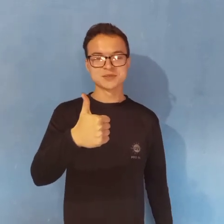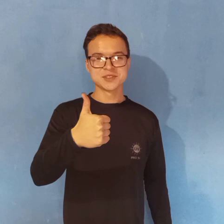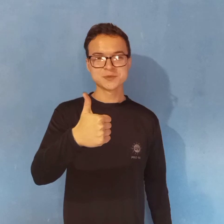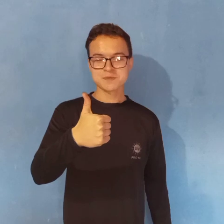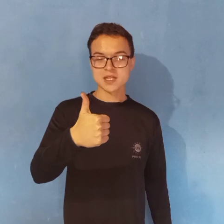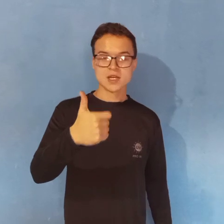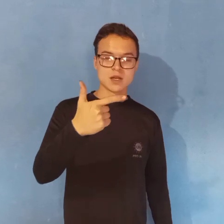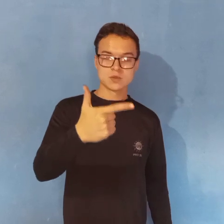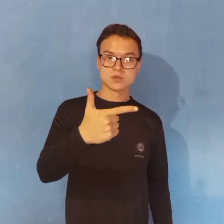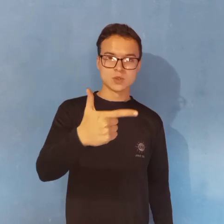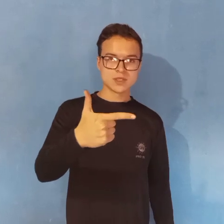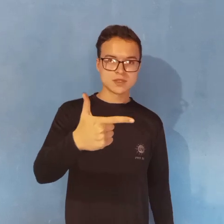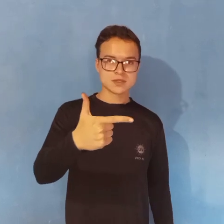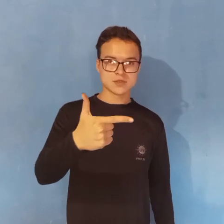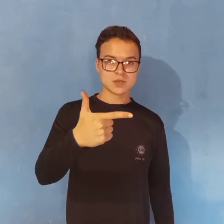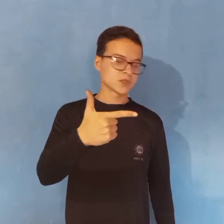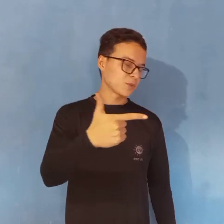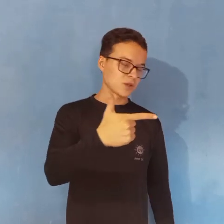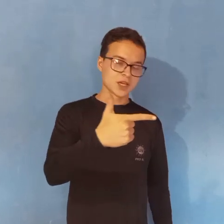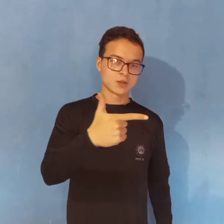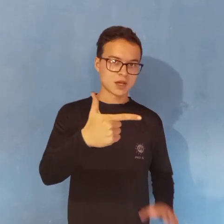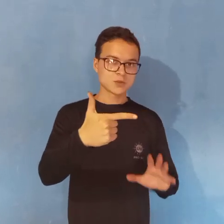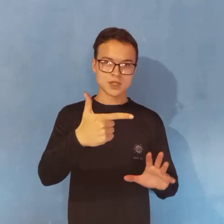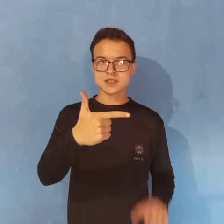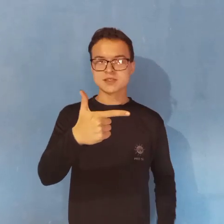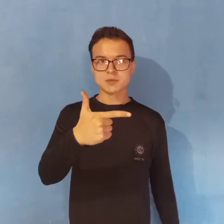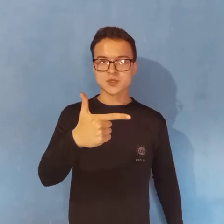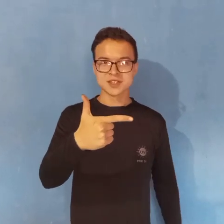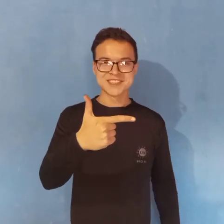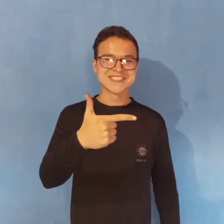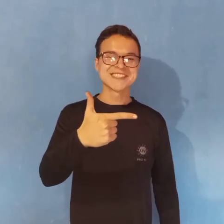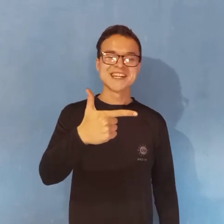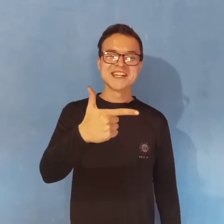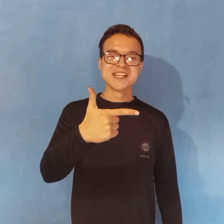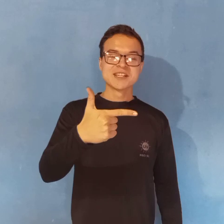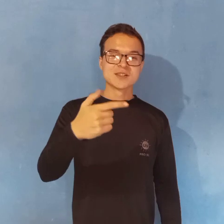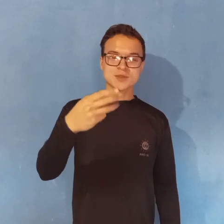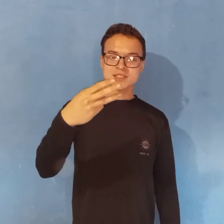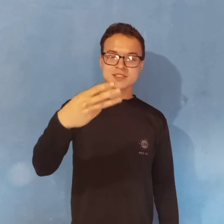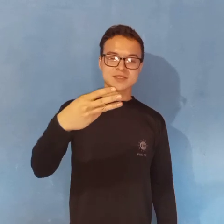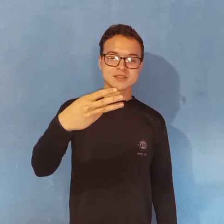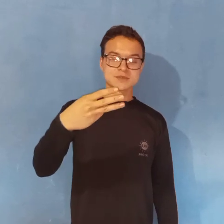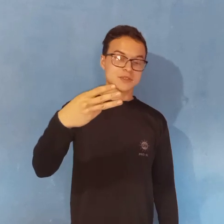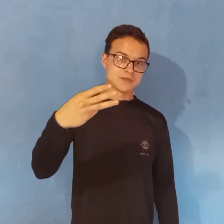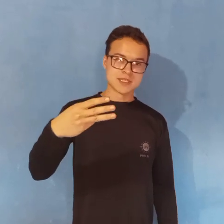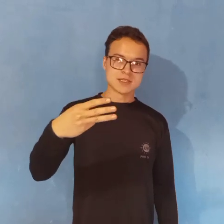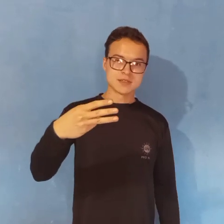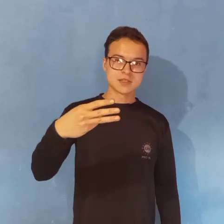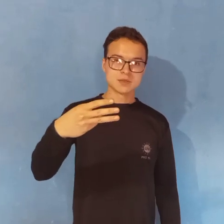vídeo. 2, é só apontar para o colega do lado, mas sem machucar ninguém. O 3, você vai fazer assim